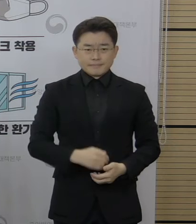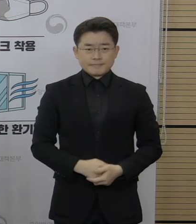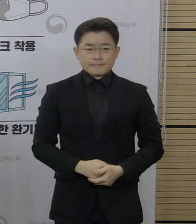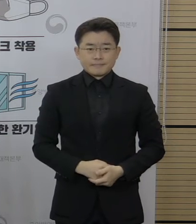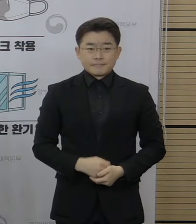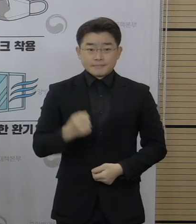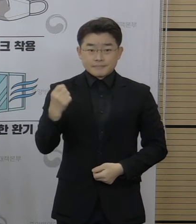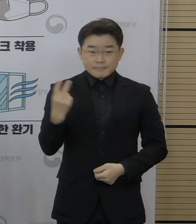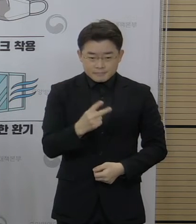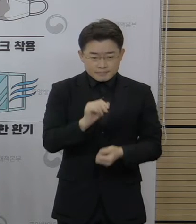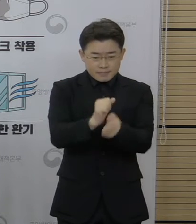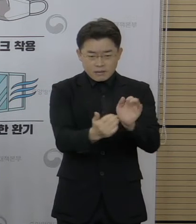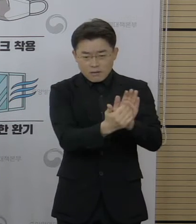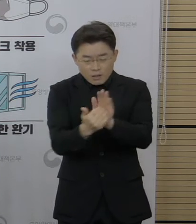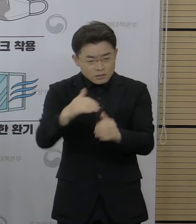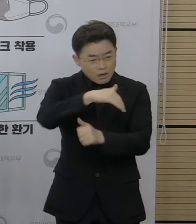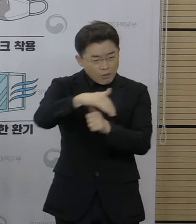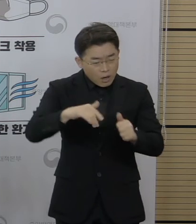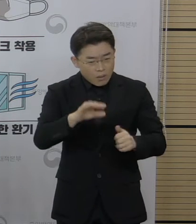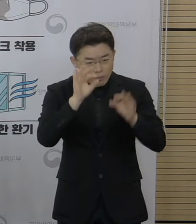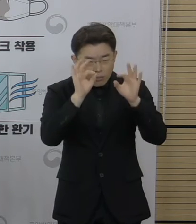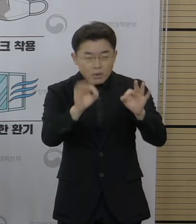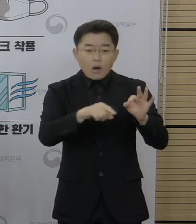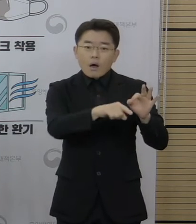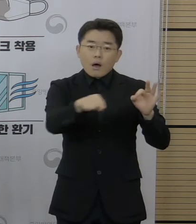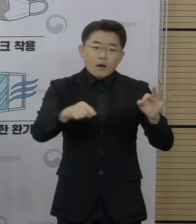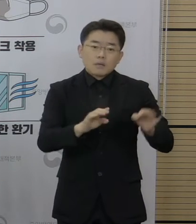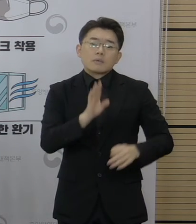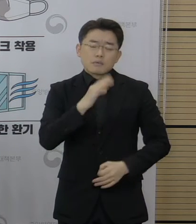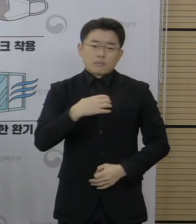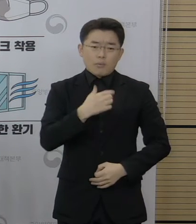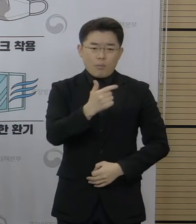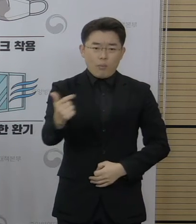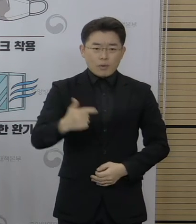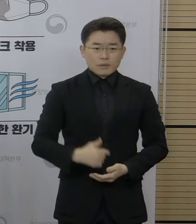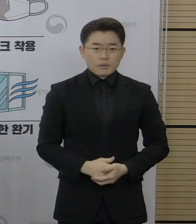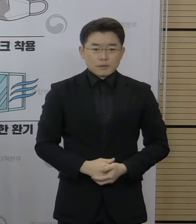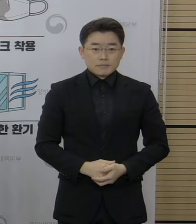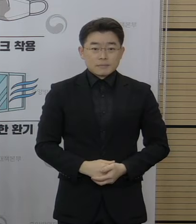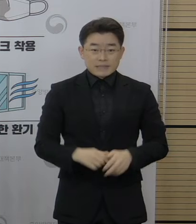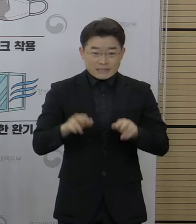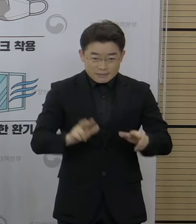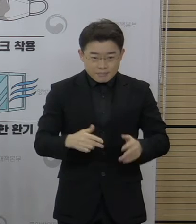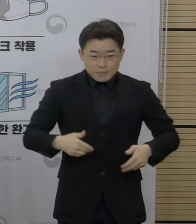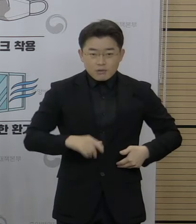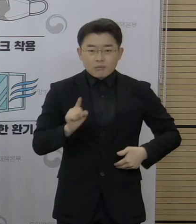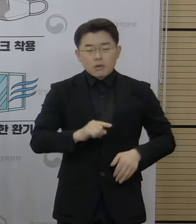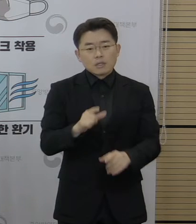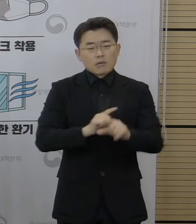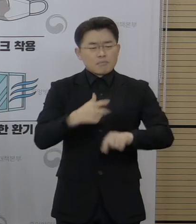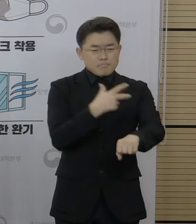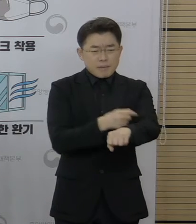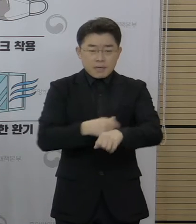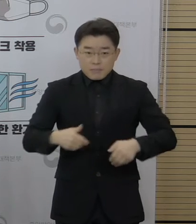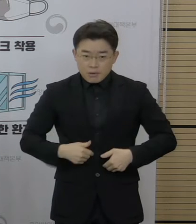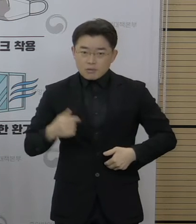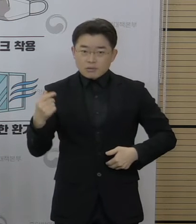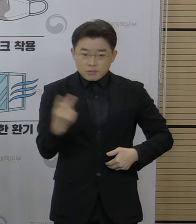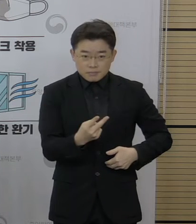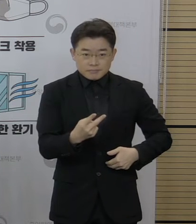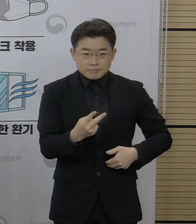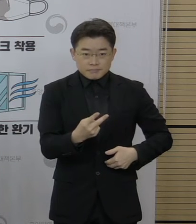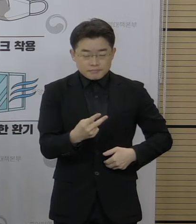또한 방역 지표가 매우 빠른 속도로 악화되고 있어 신속한 추가접종 그리고 방역 패스에 접종